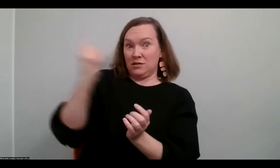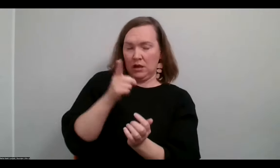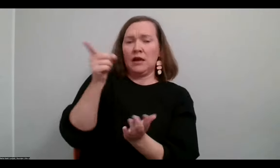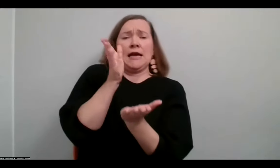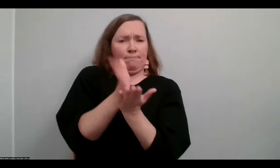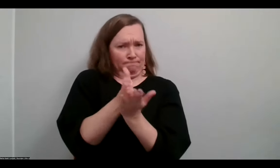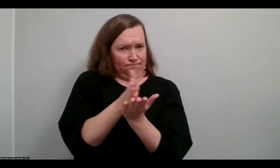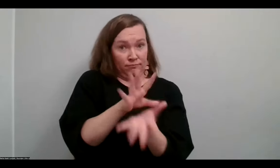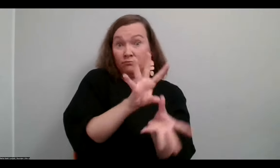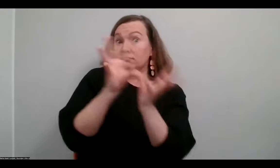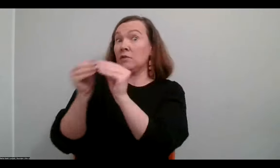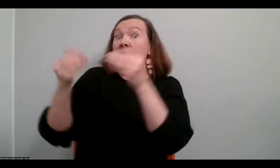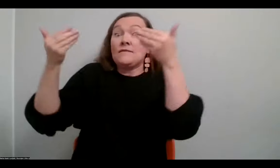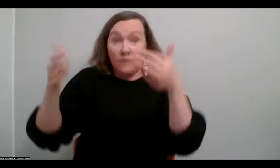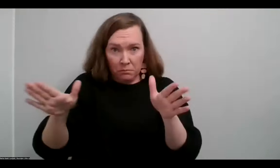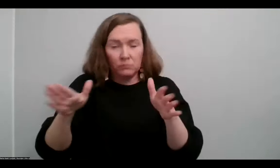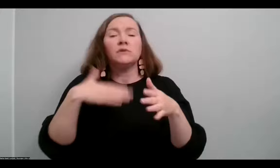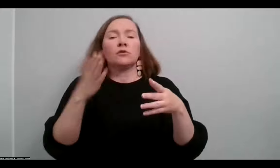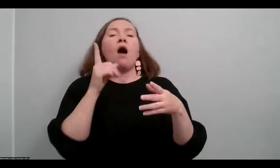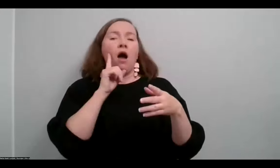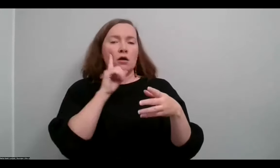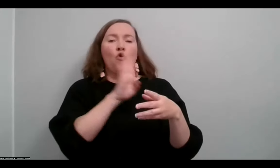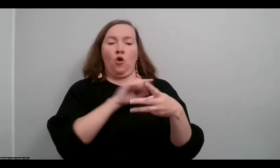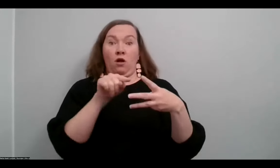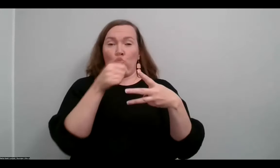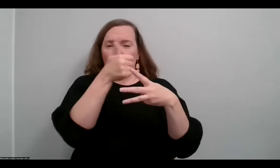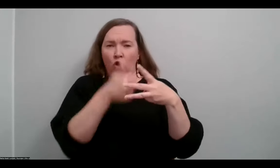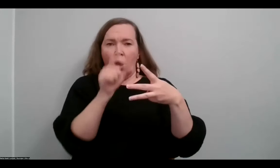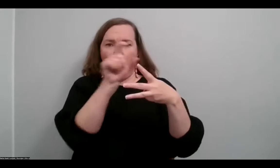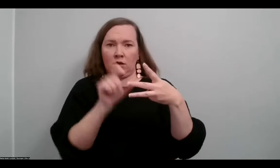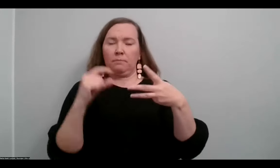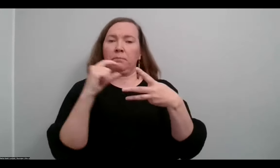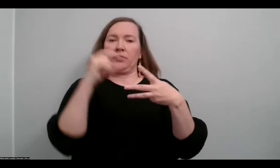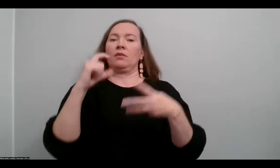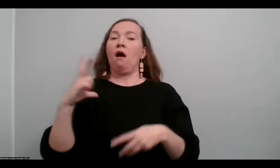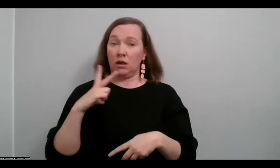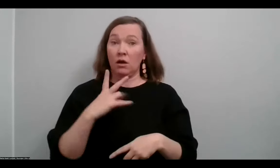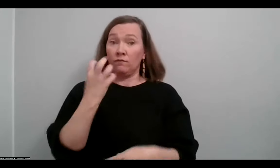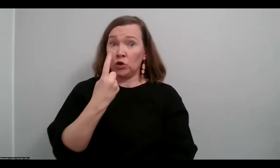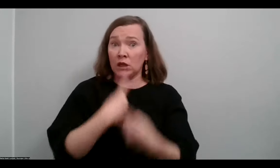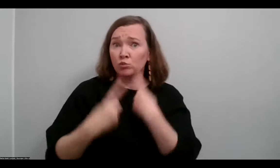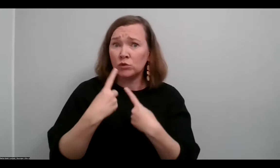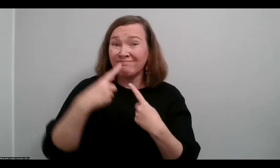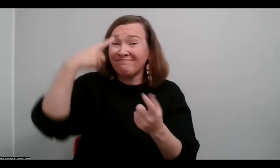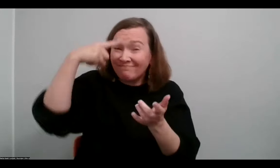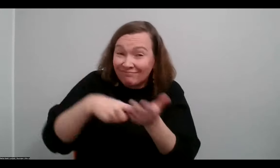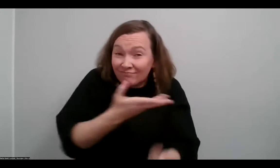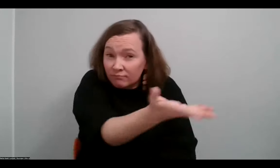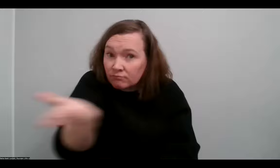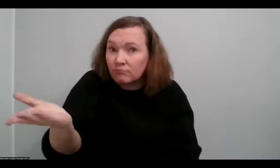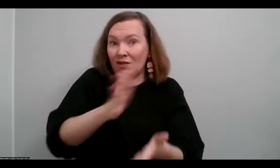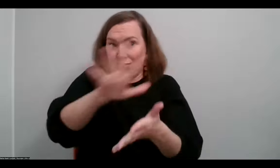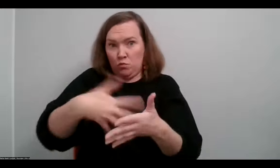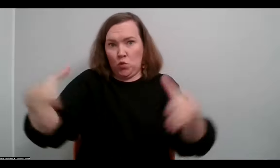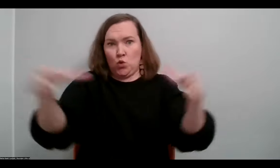ja sitten meille tulee luennoitsija alustamaan aiheesta ja sitten aina jokaisen osion jälkeen on aikaa